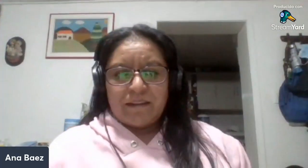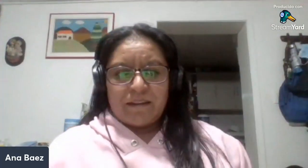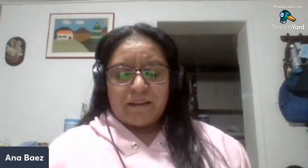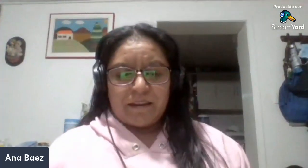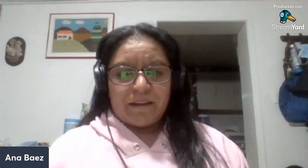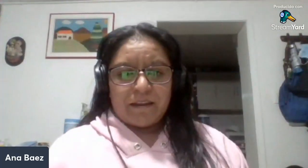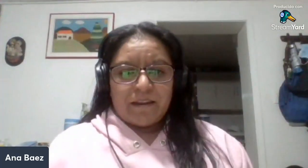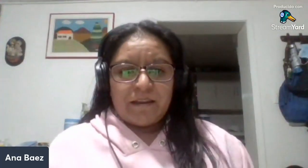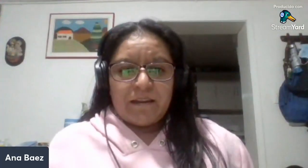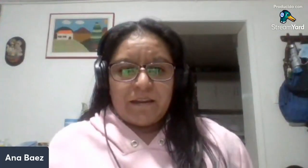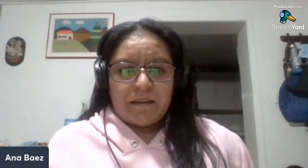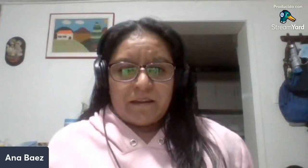Listo, ya empieza.